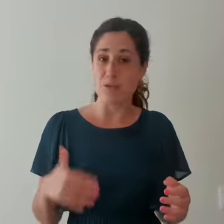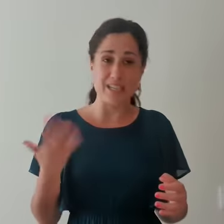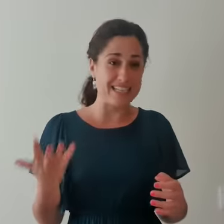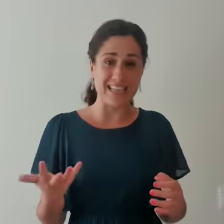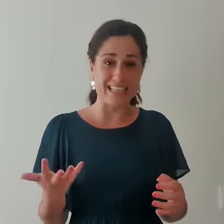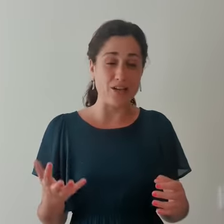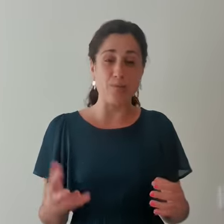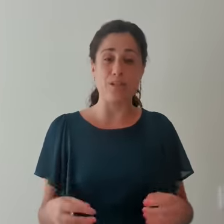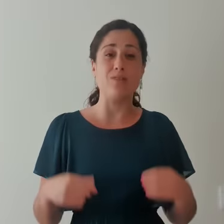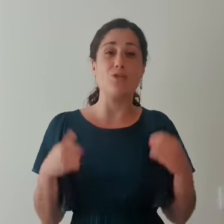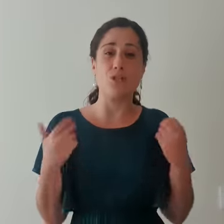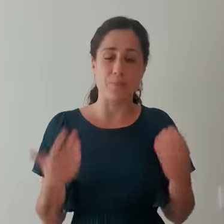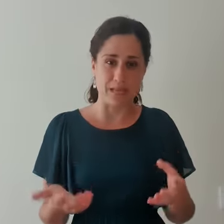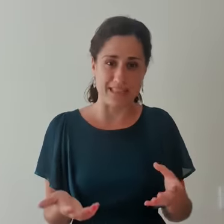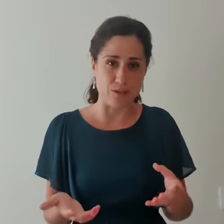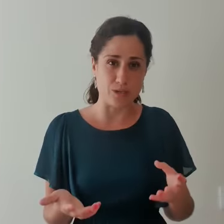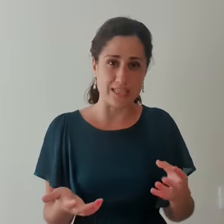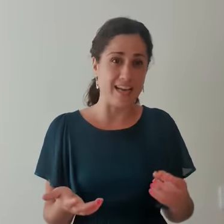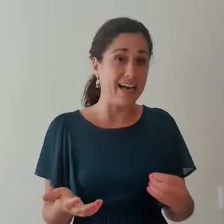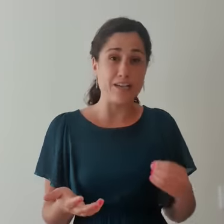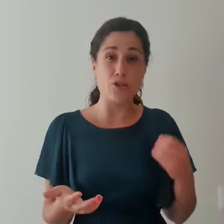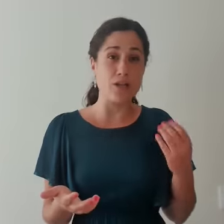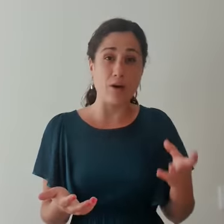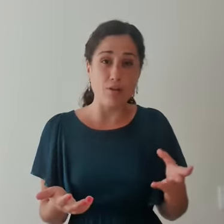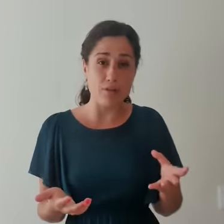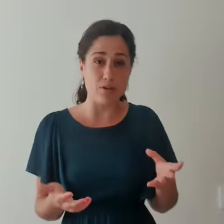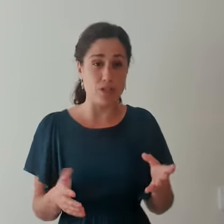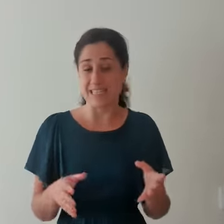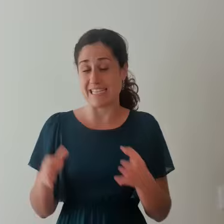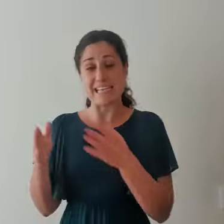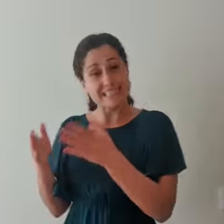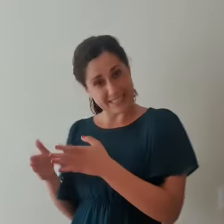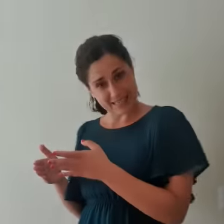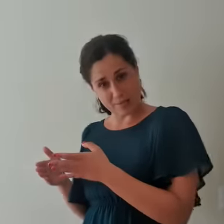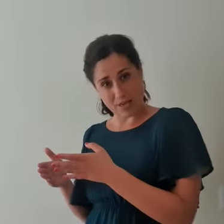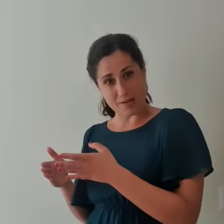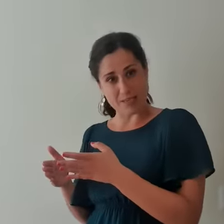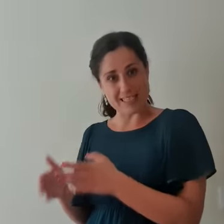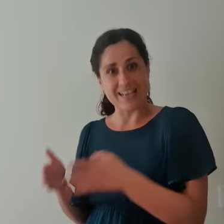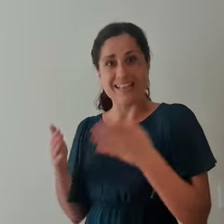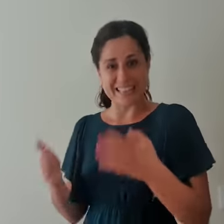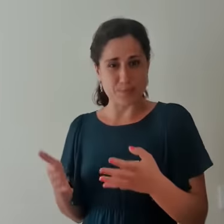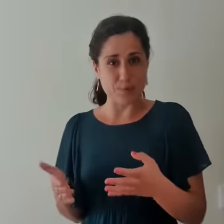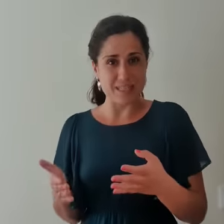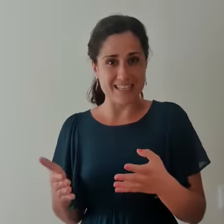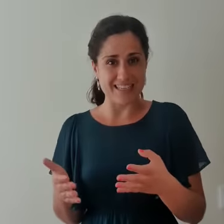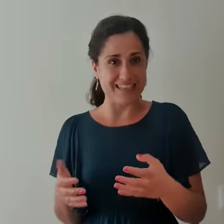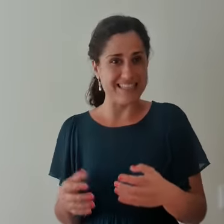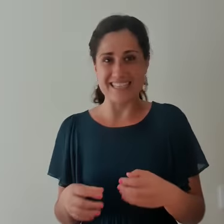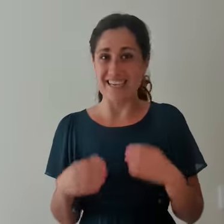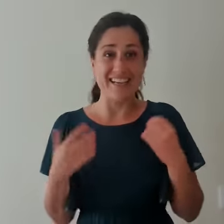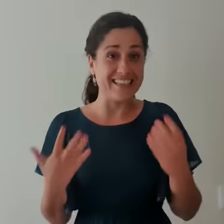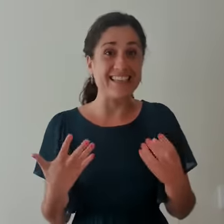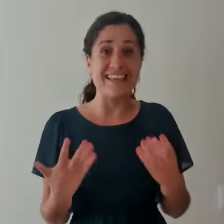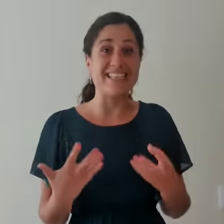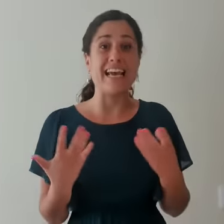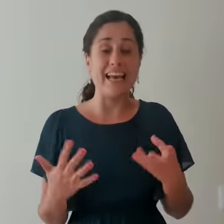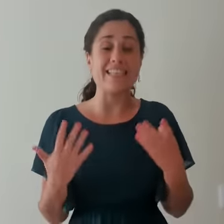que es necesario apoyar a nuestros emprendedores, a esos negocios que si antes eran viables, después de esta crisis tienen que seguir